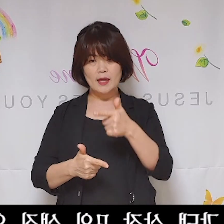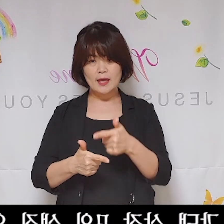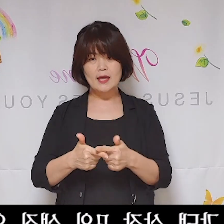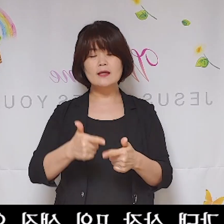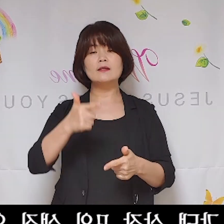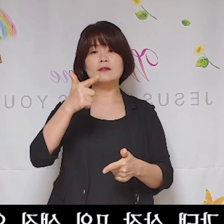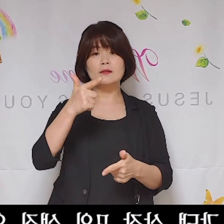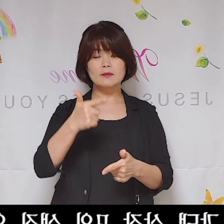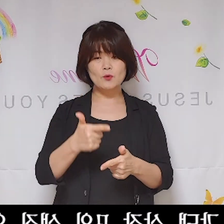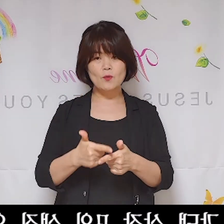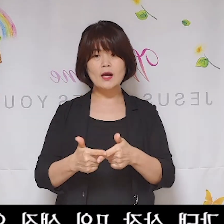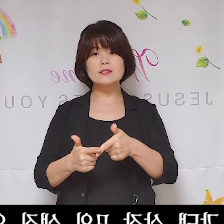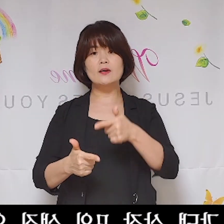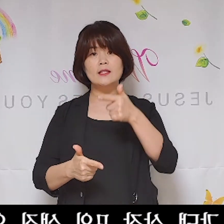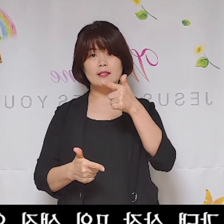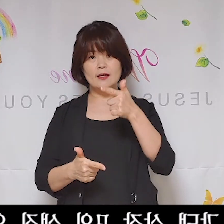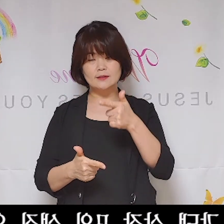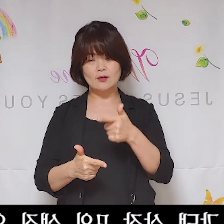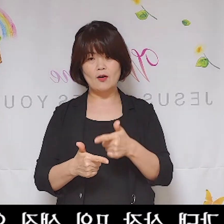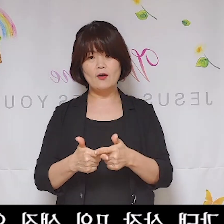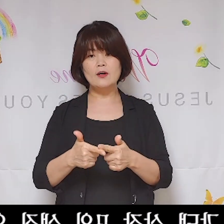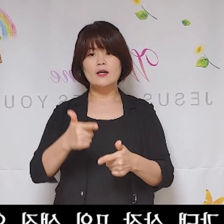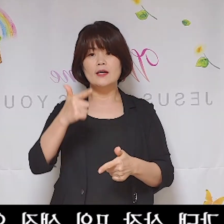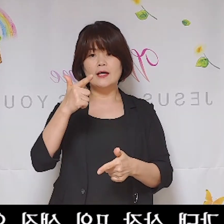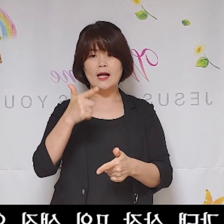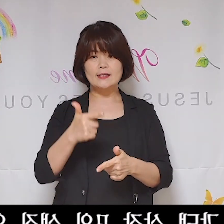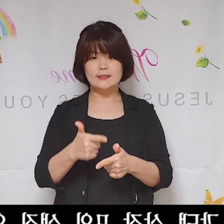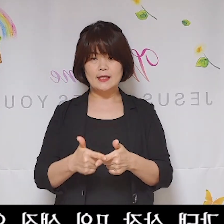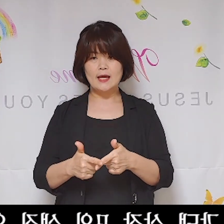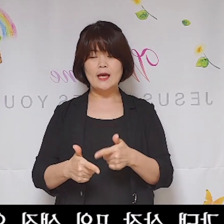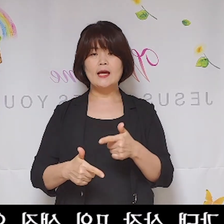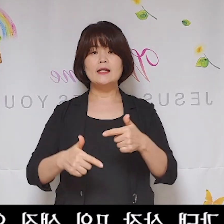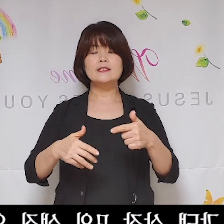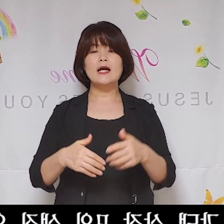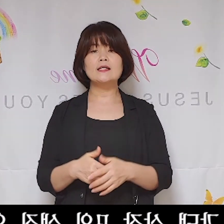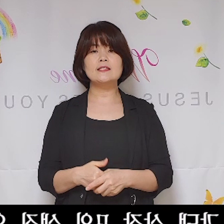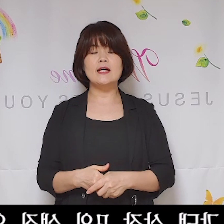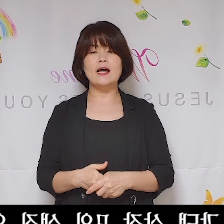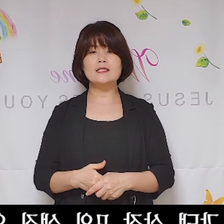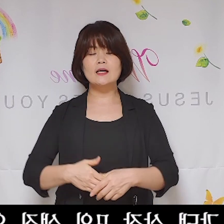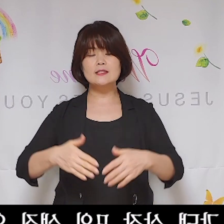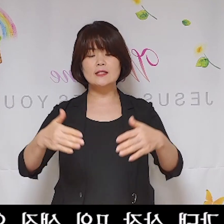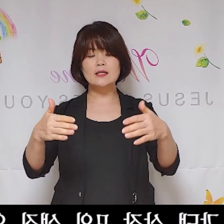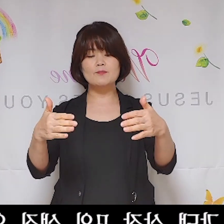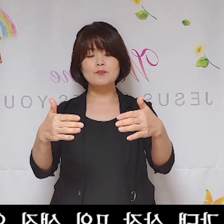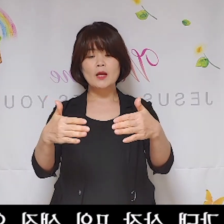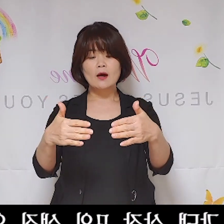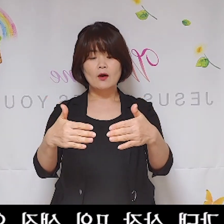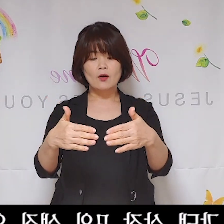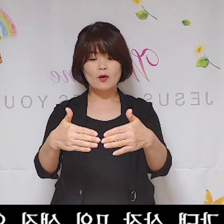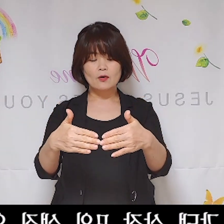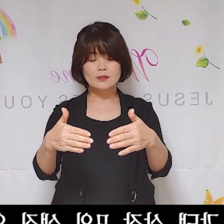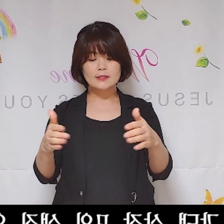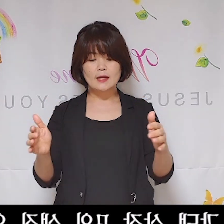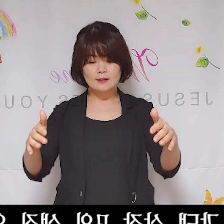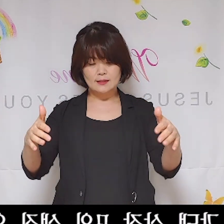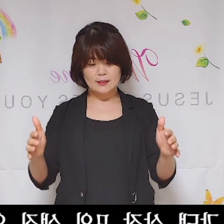다음에 꼭 하셔야 된다는 거. 갈대, 상자는 그냥